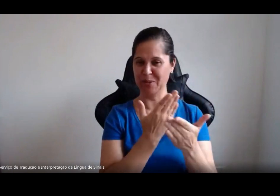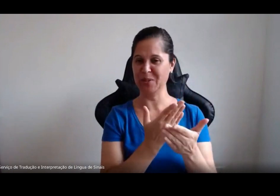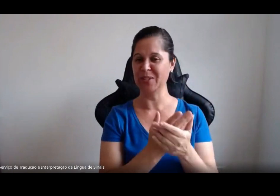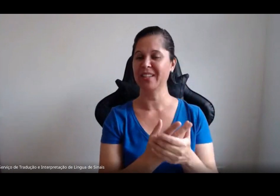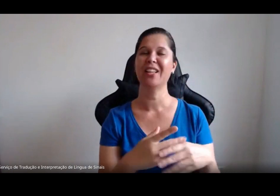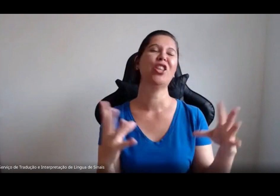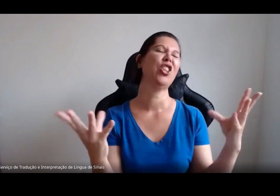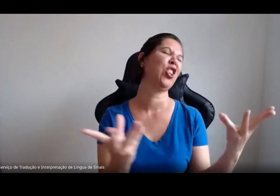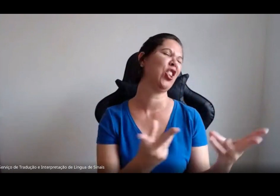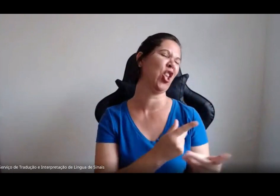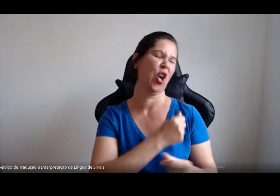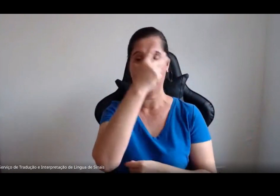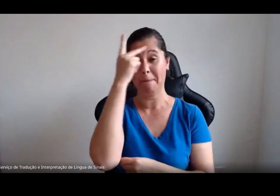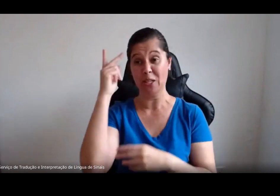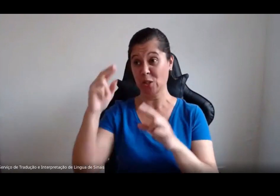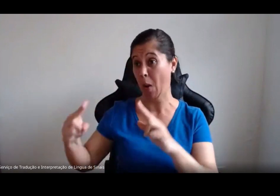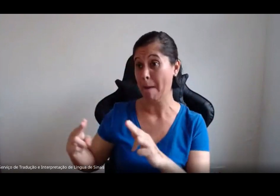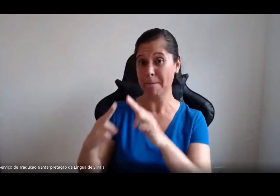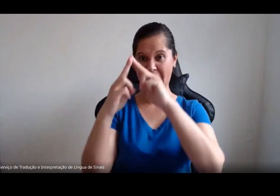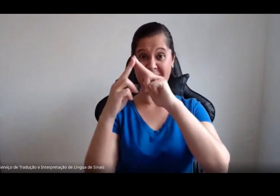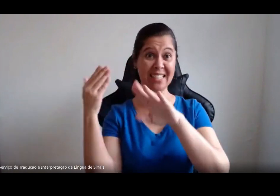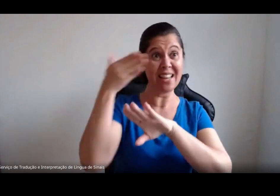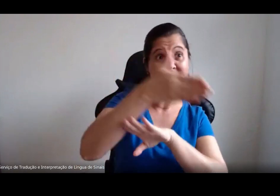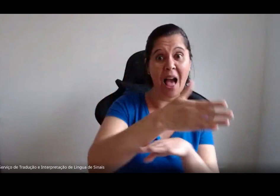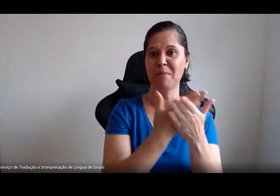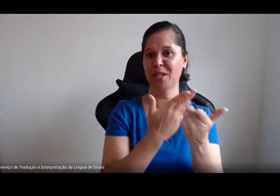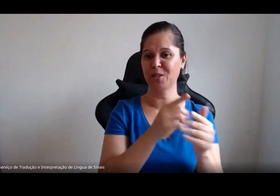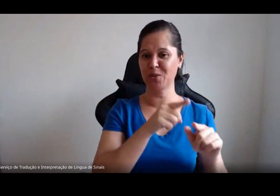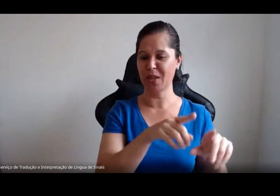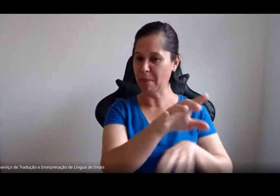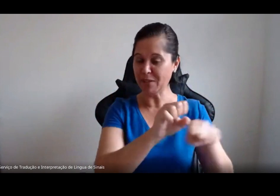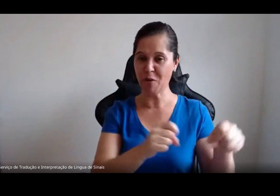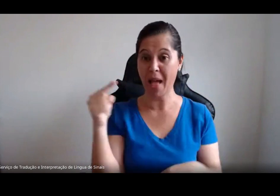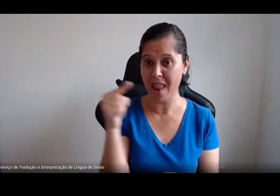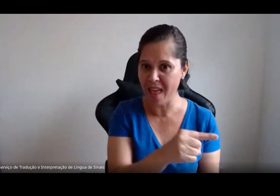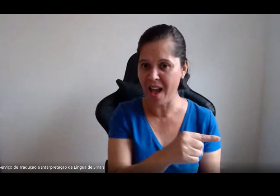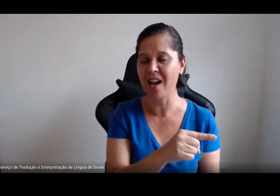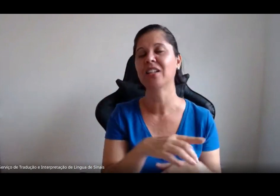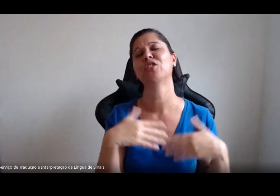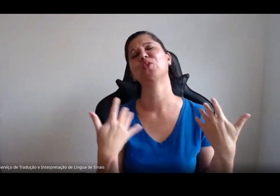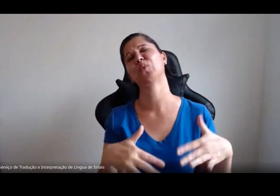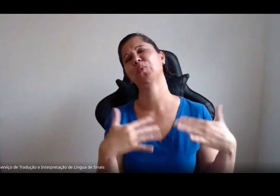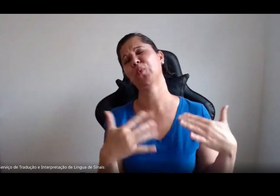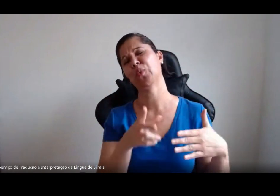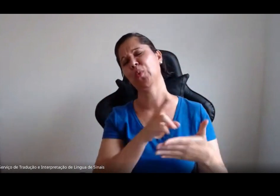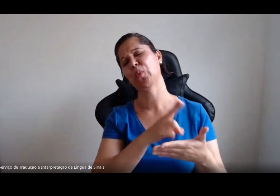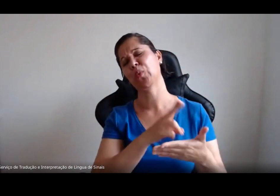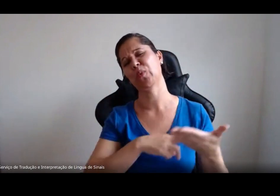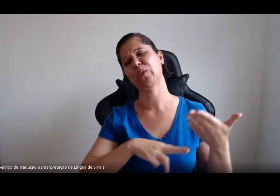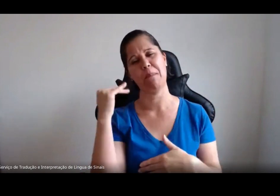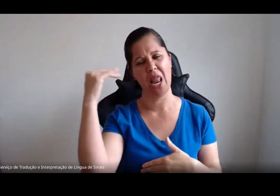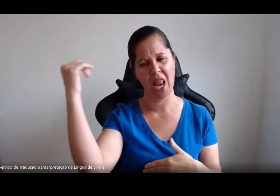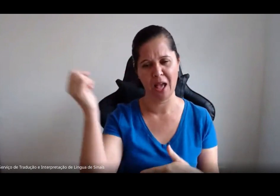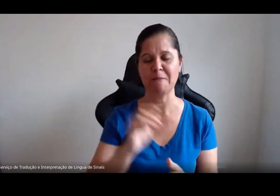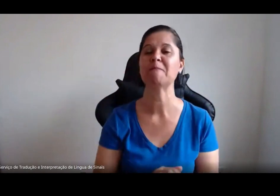nessa época em que eu estudei, era uma beleza, o pessoal vinha de Paris para defender lá. Mas, enfim, é uma universidade bem ruge